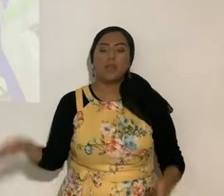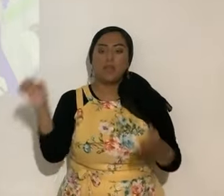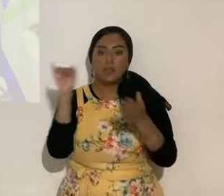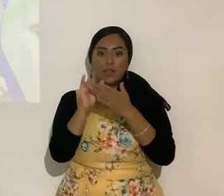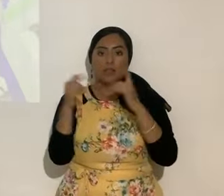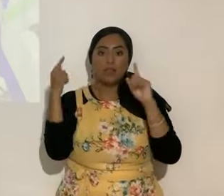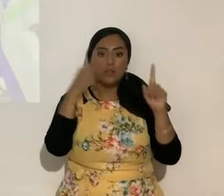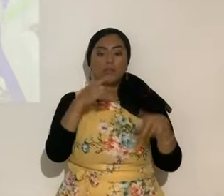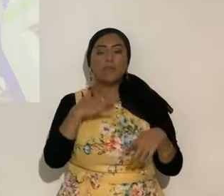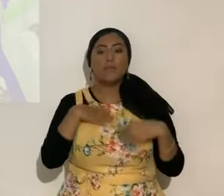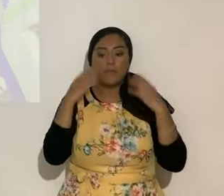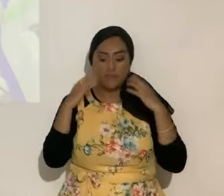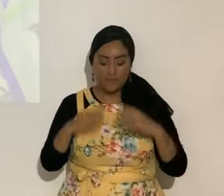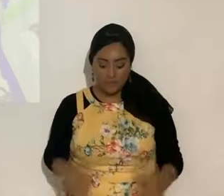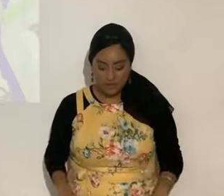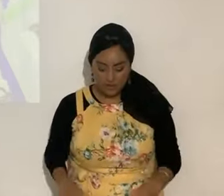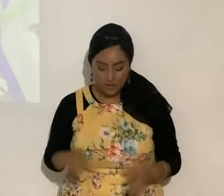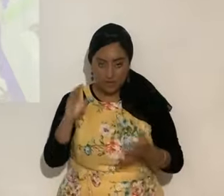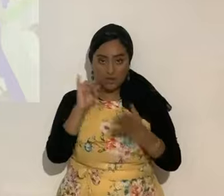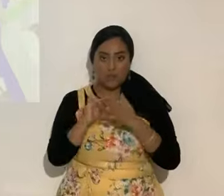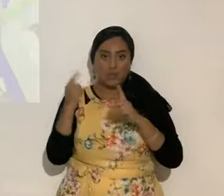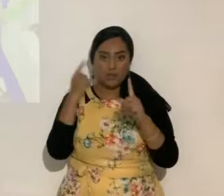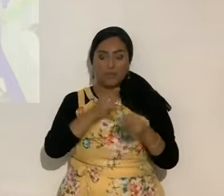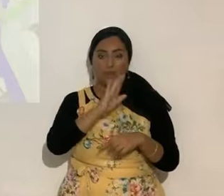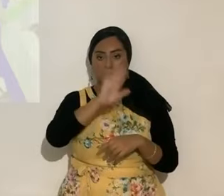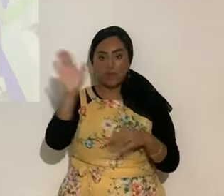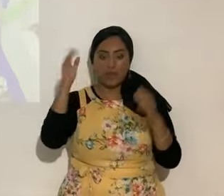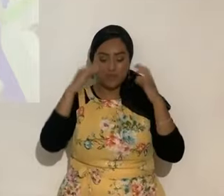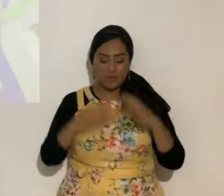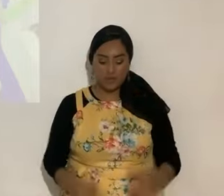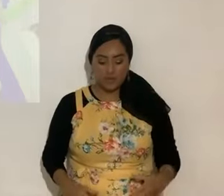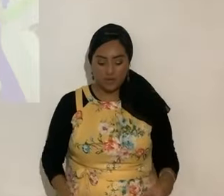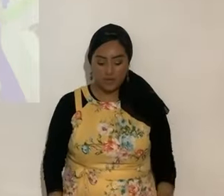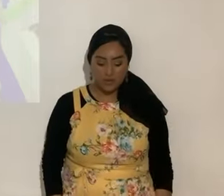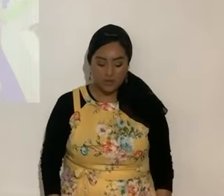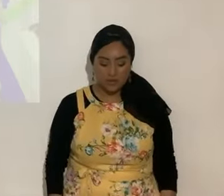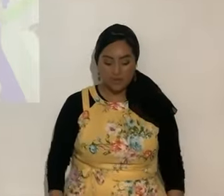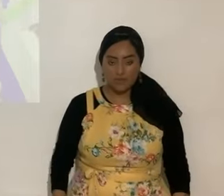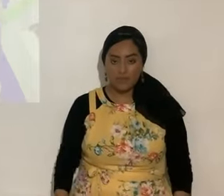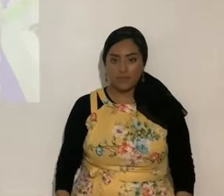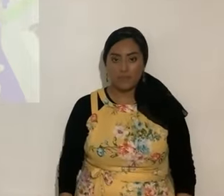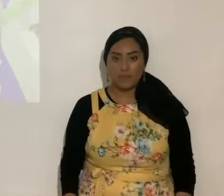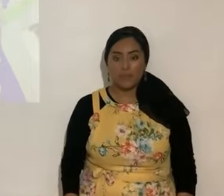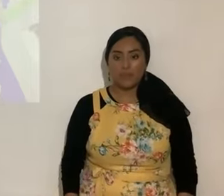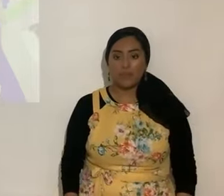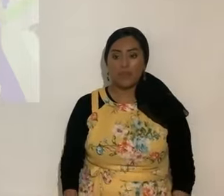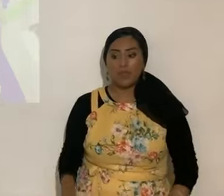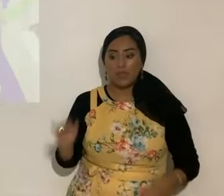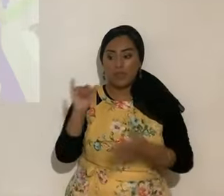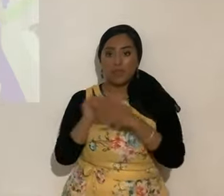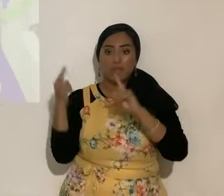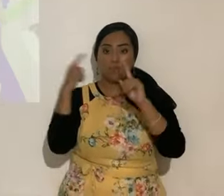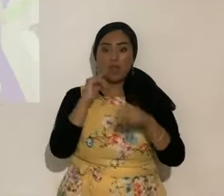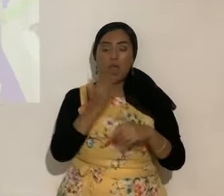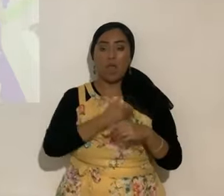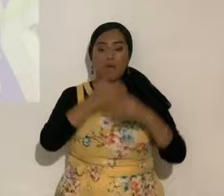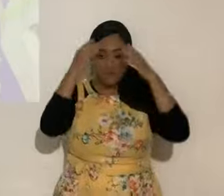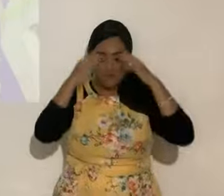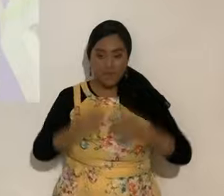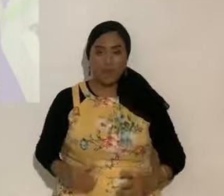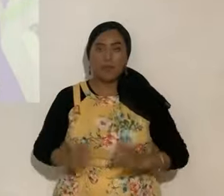propósito de mi cuerpo, ese es el propósito de tu cuerpo, ese es el propósito de nuestros cuerpos, hermanos, darle